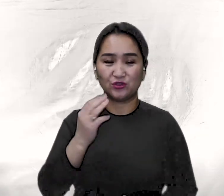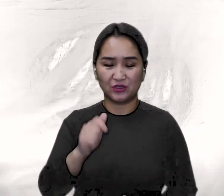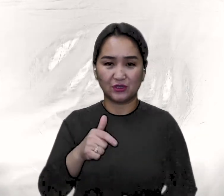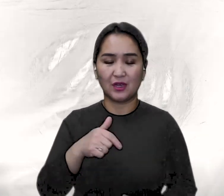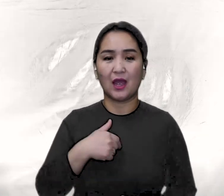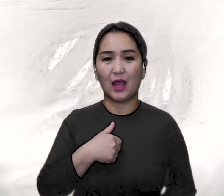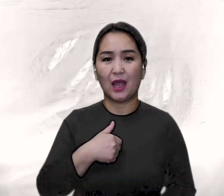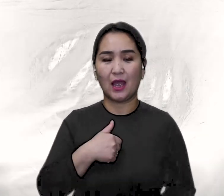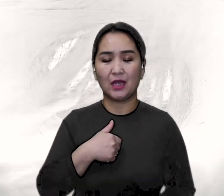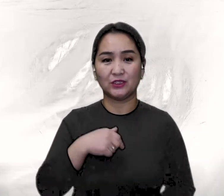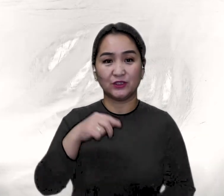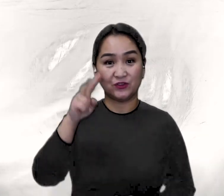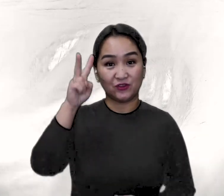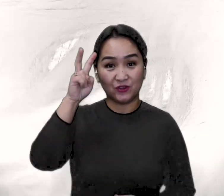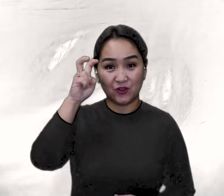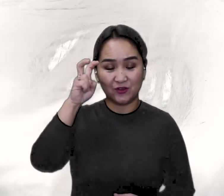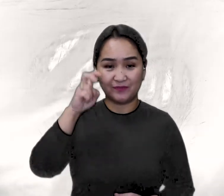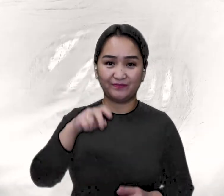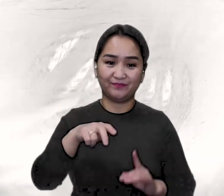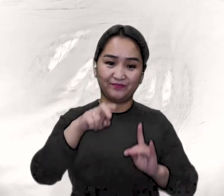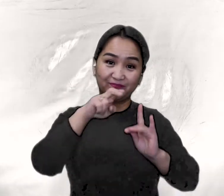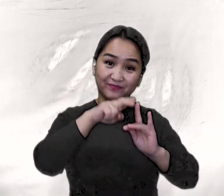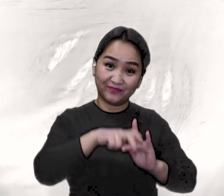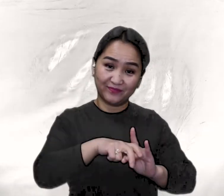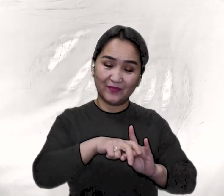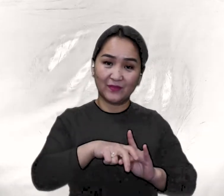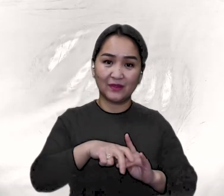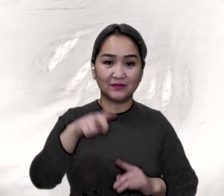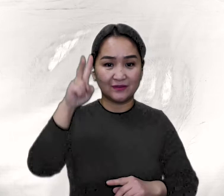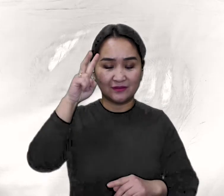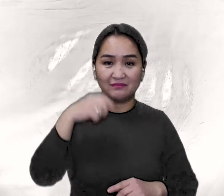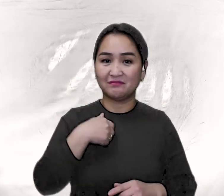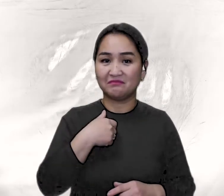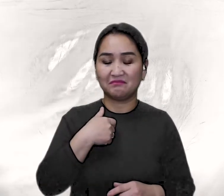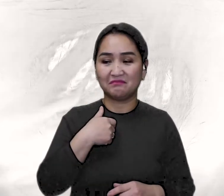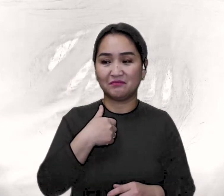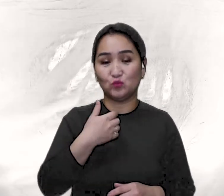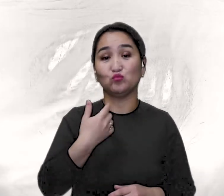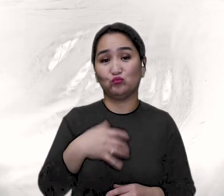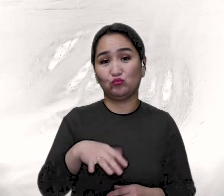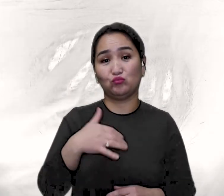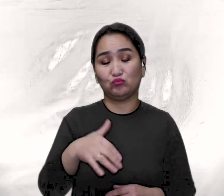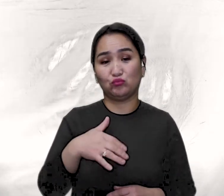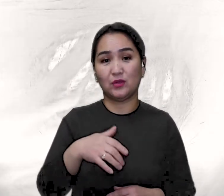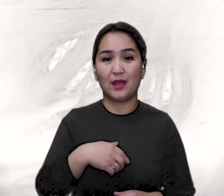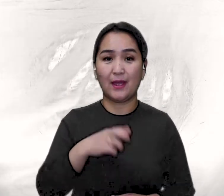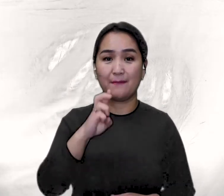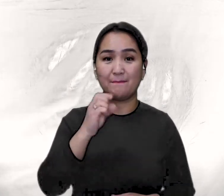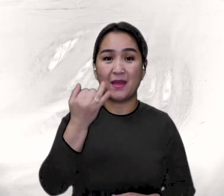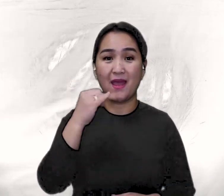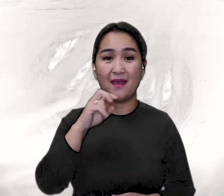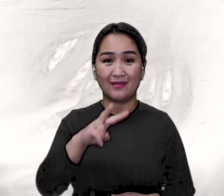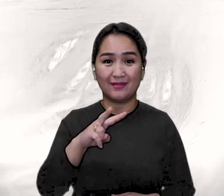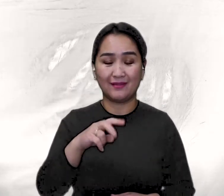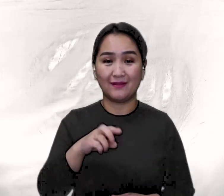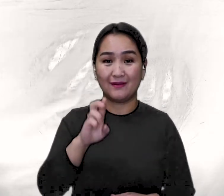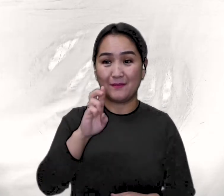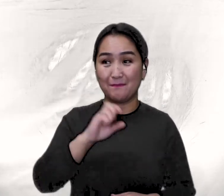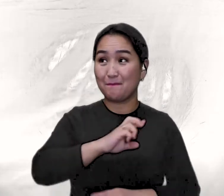за яг суулдав дээр бие засгаад надад бол нэг тийж санагддаггүй зүрхний одоо нэг тайгалт бийсэх нэг тийм тохиолдол гардаг шүү дээ